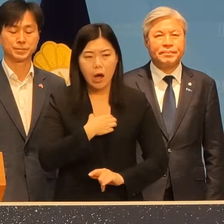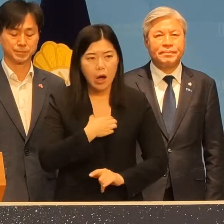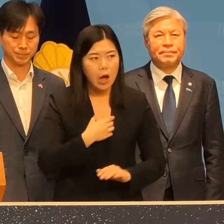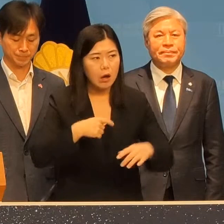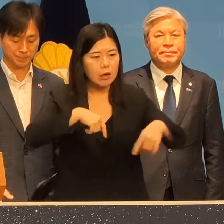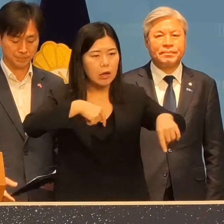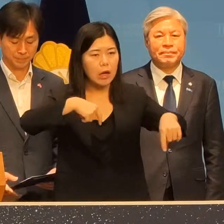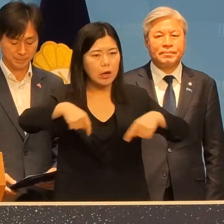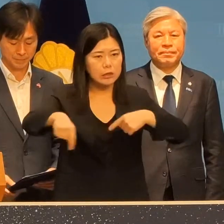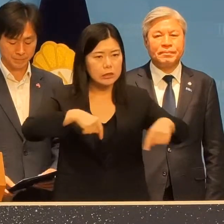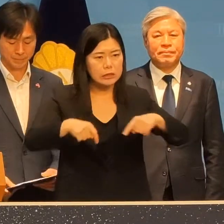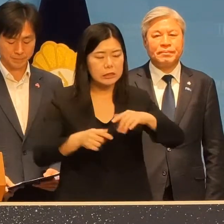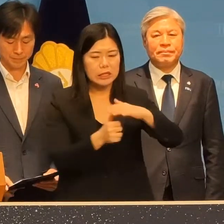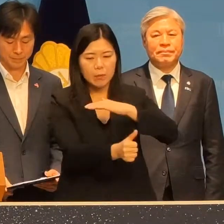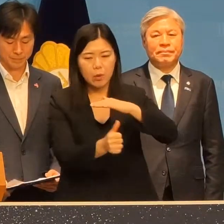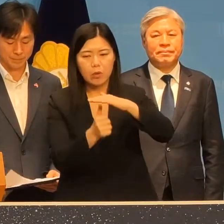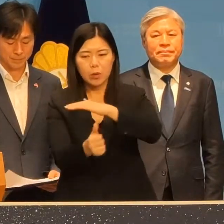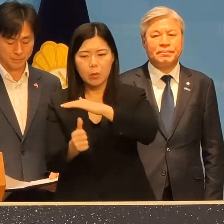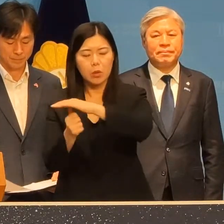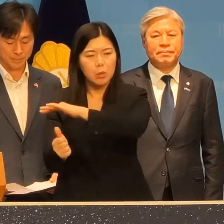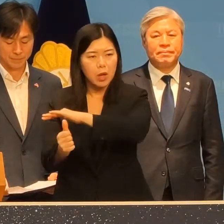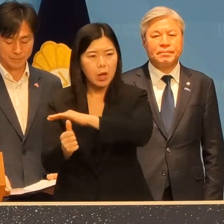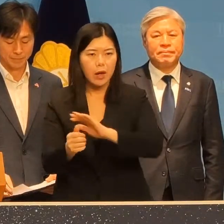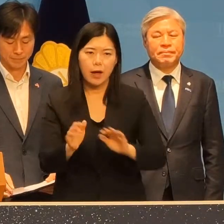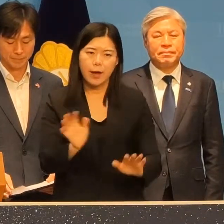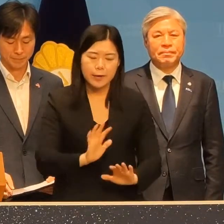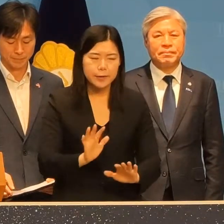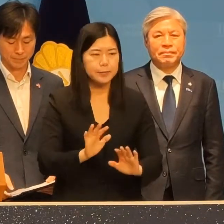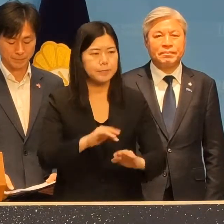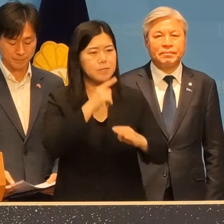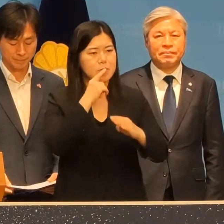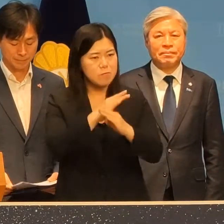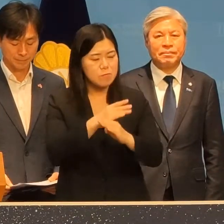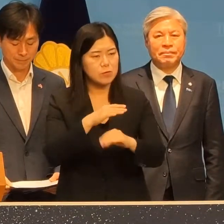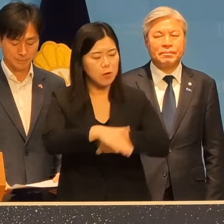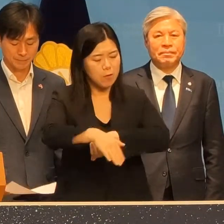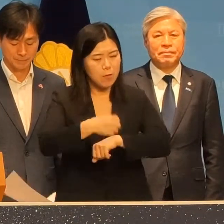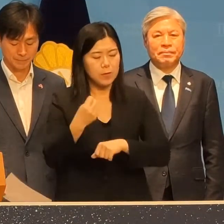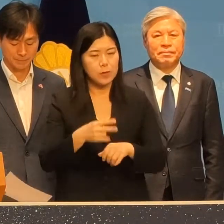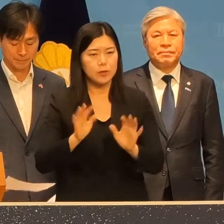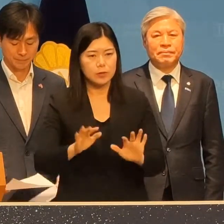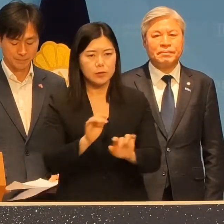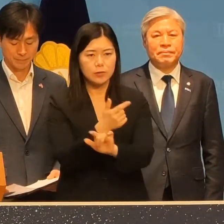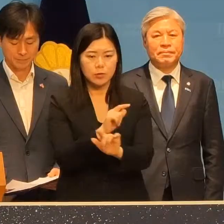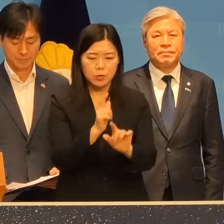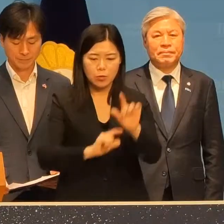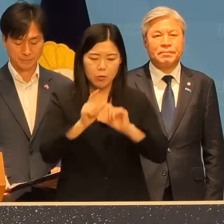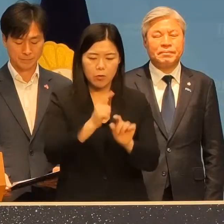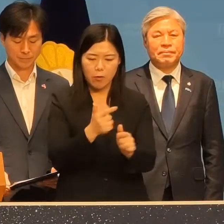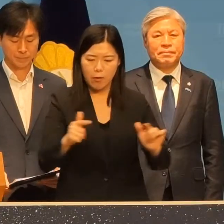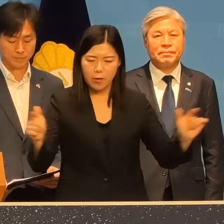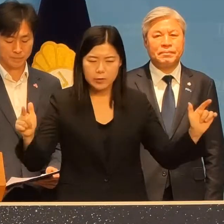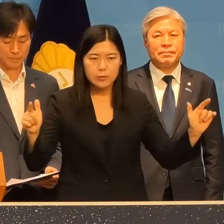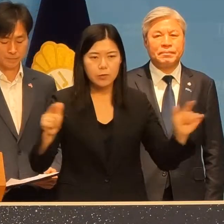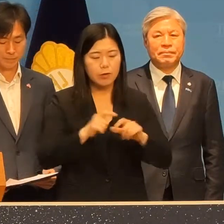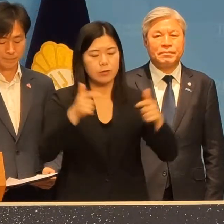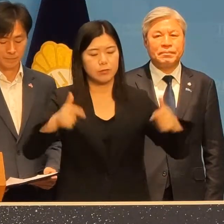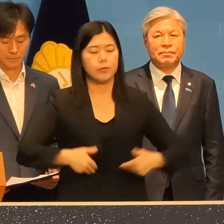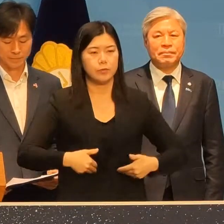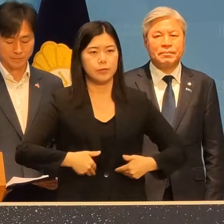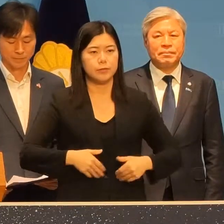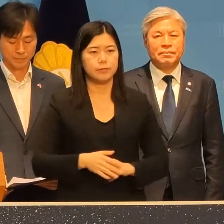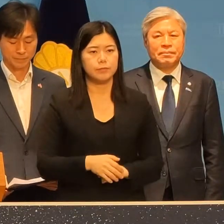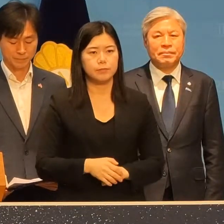정치적 대표성을 보다 민주적이고 다원적으로 확장할 것을 요구하고 있습니다. 원내